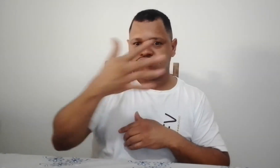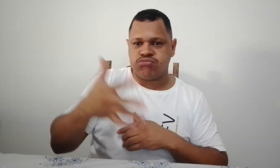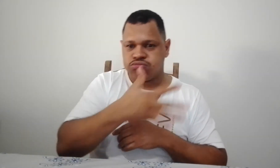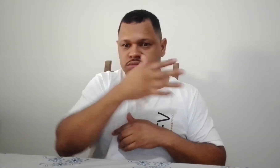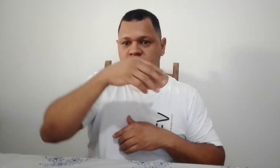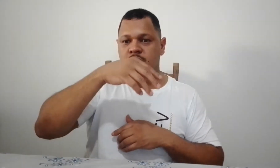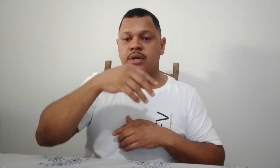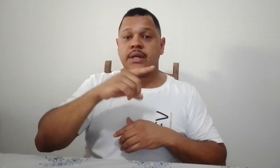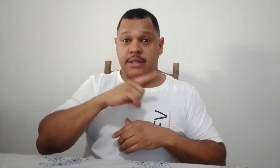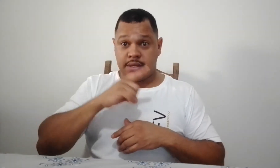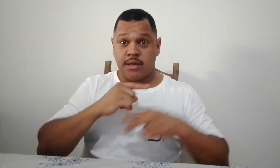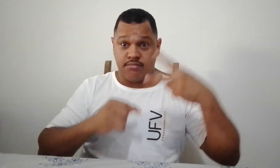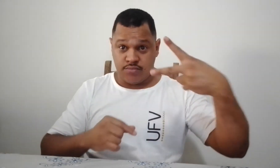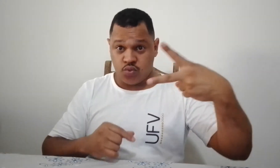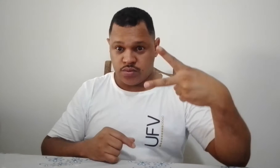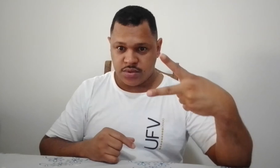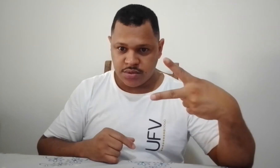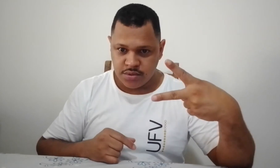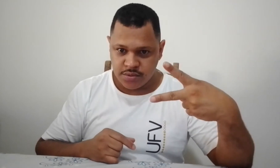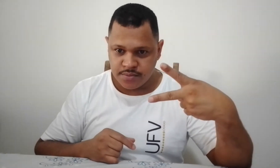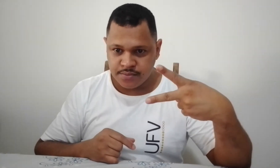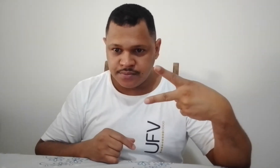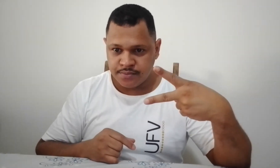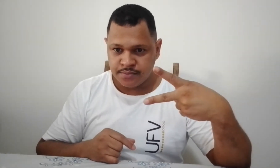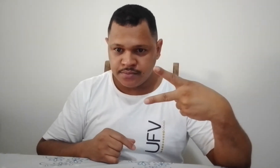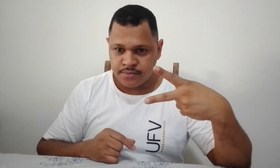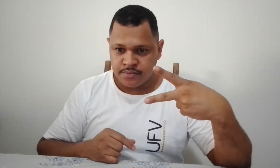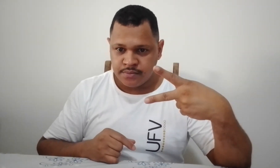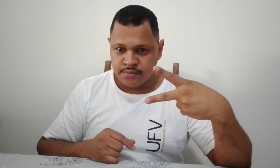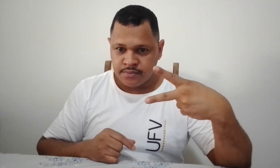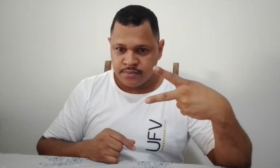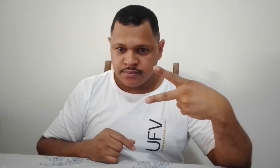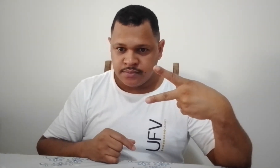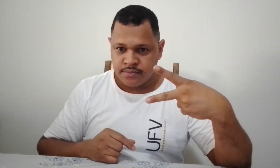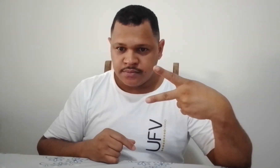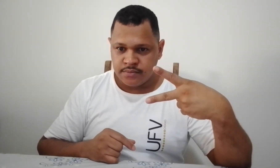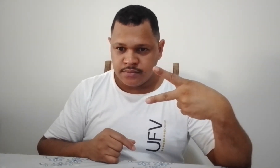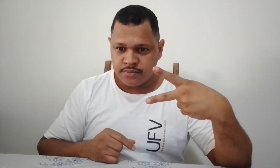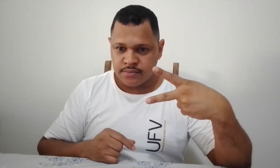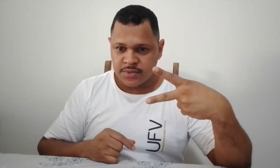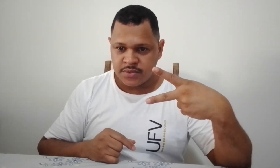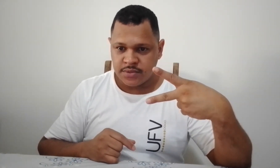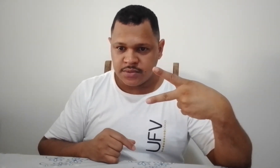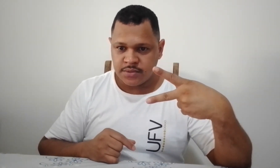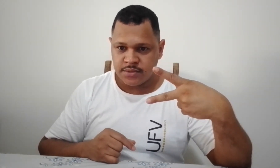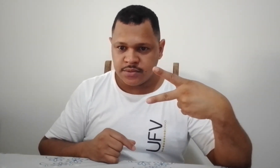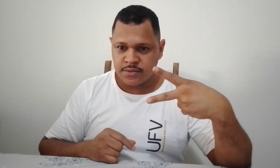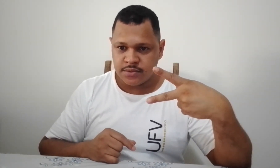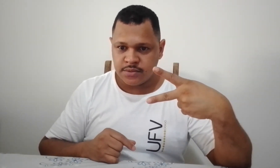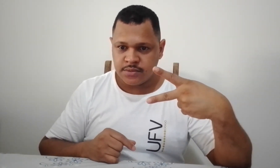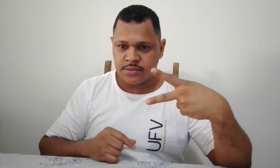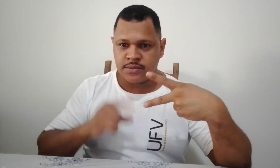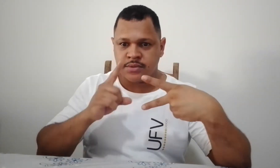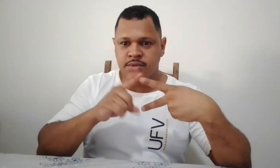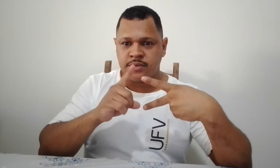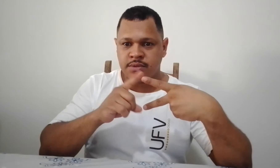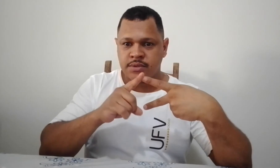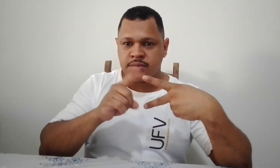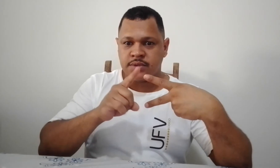duas componentes. A componente que é perpendicular à espira, que é a que de fato cruza a espira, e